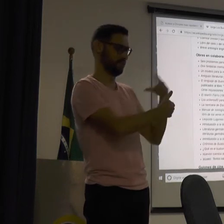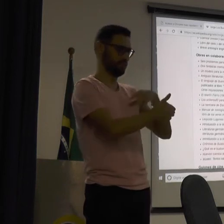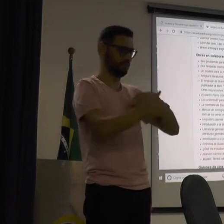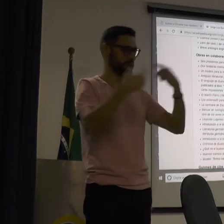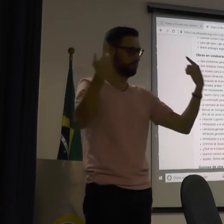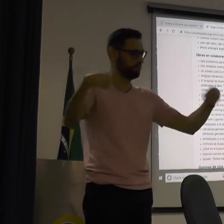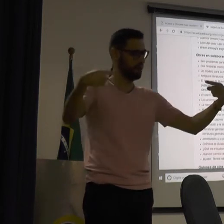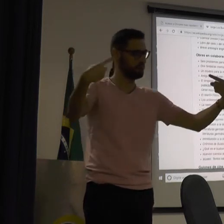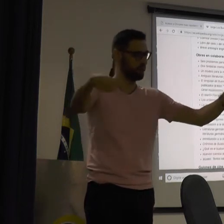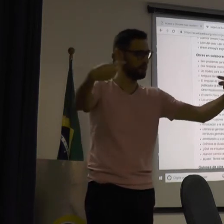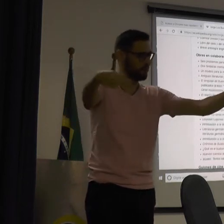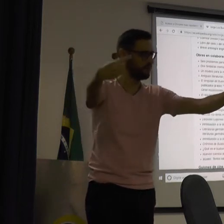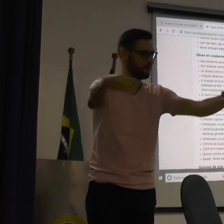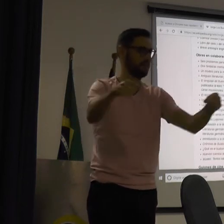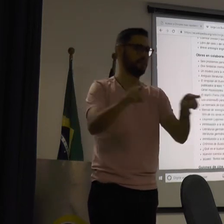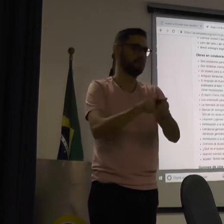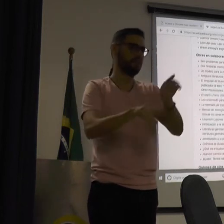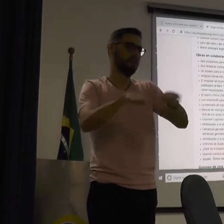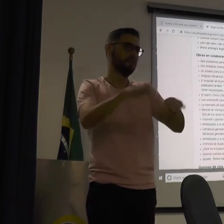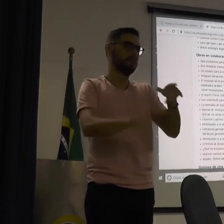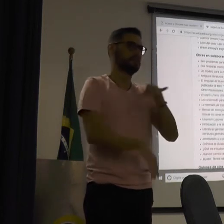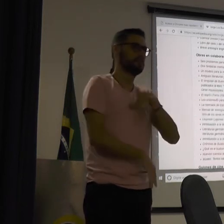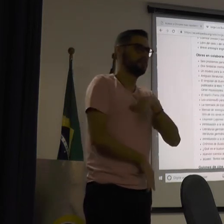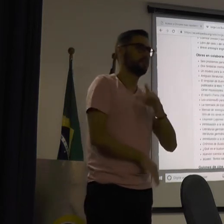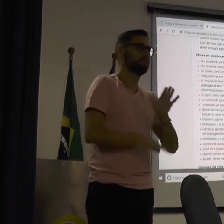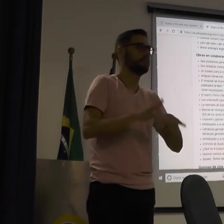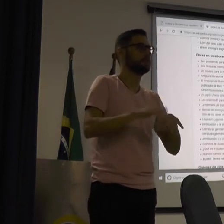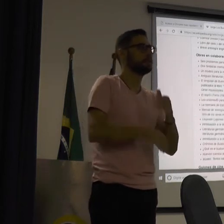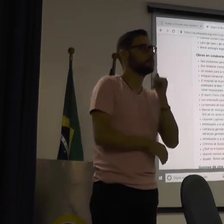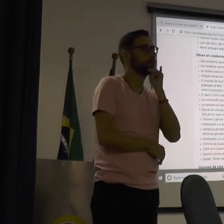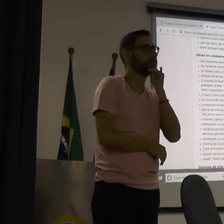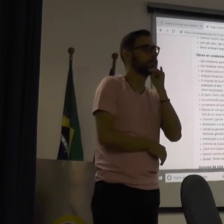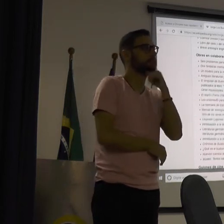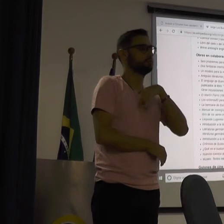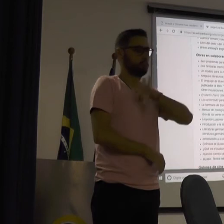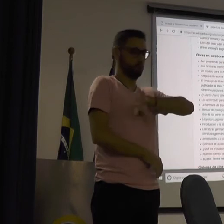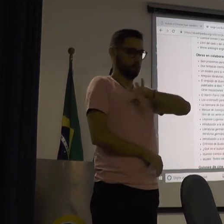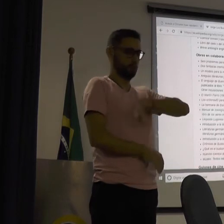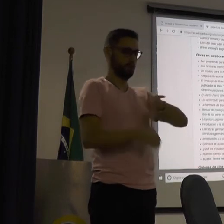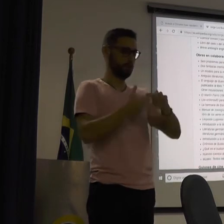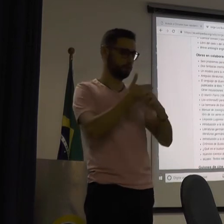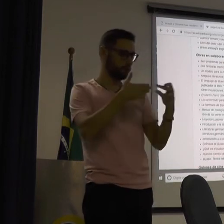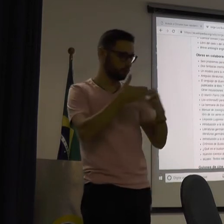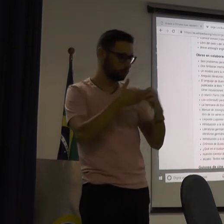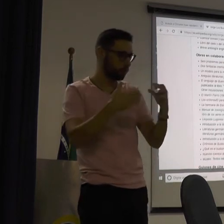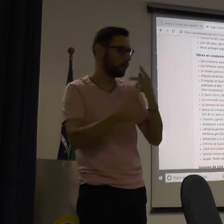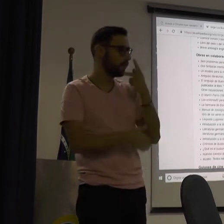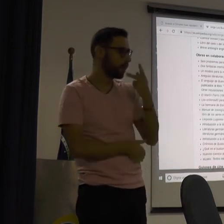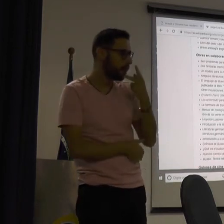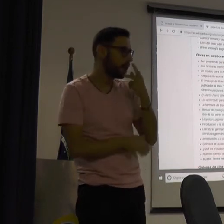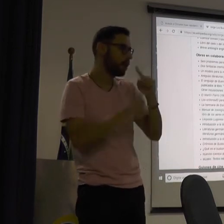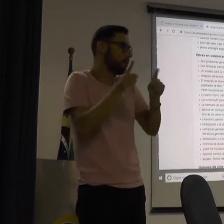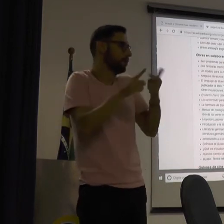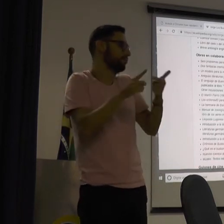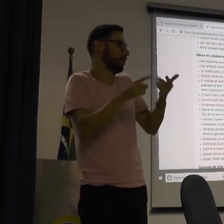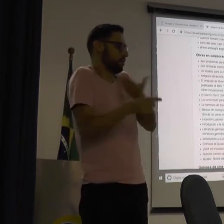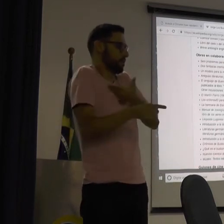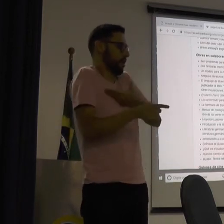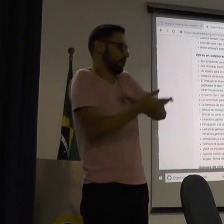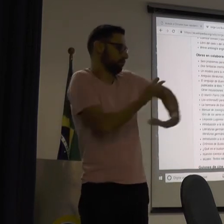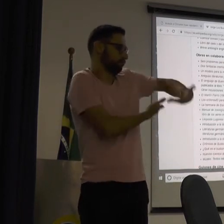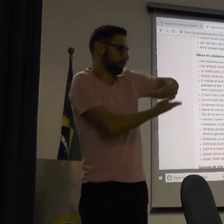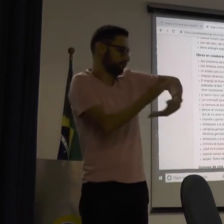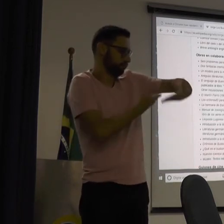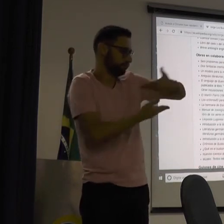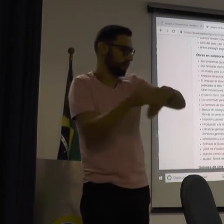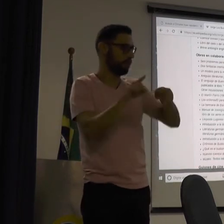português. Ele tem uma entrevista, porque eu acho que o Roberto Dávila, é isso? Um que